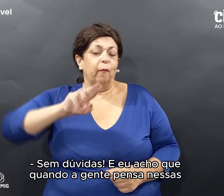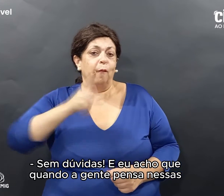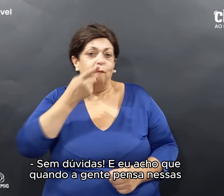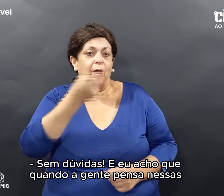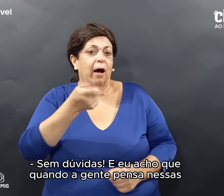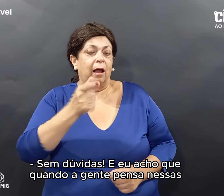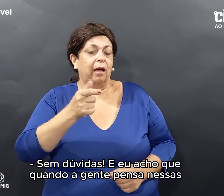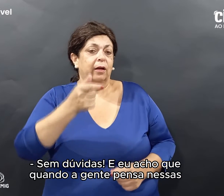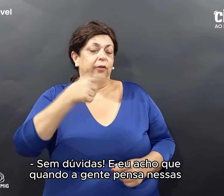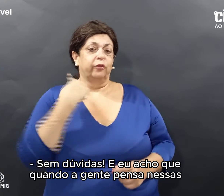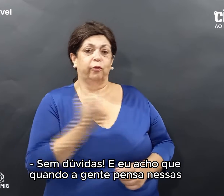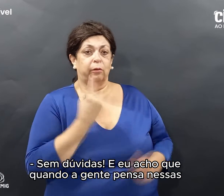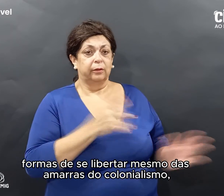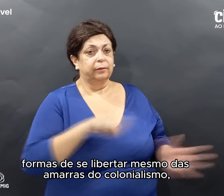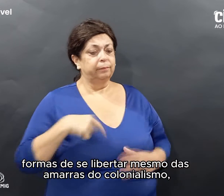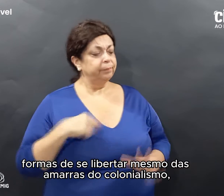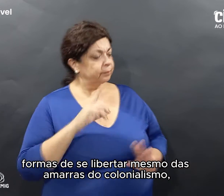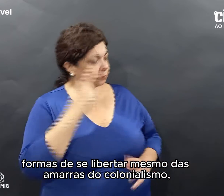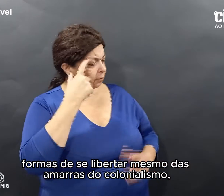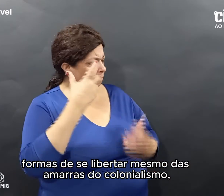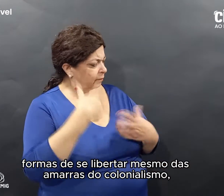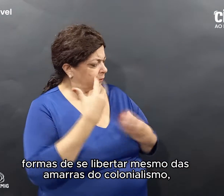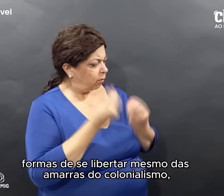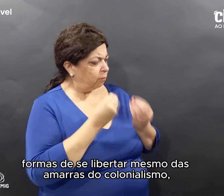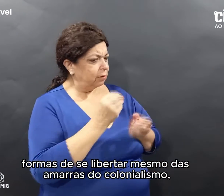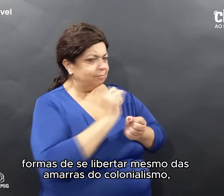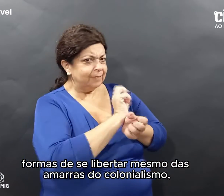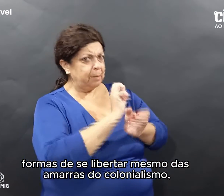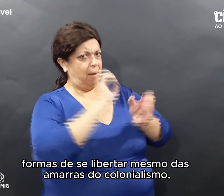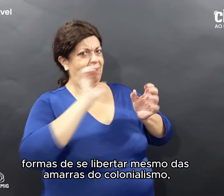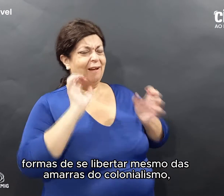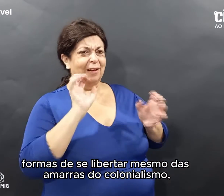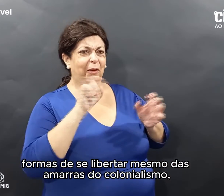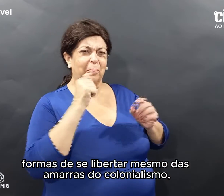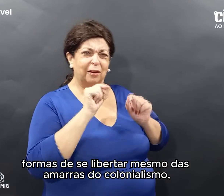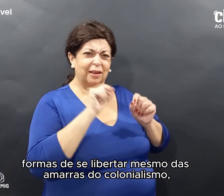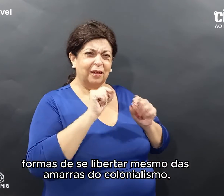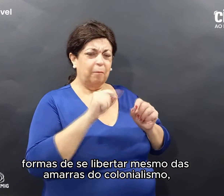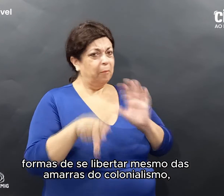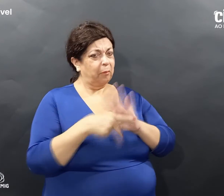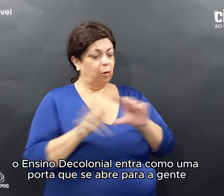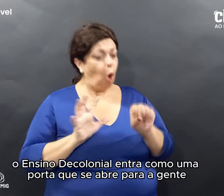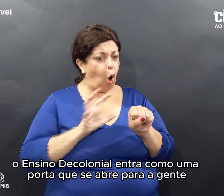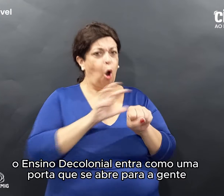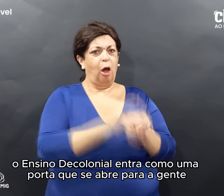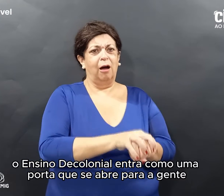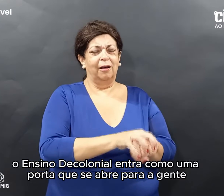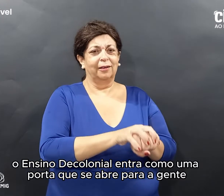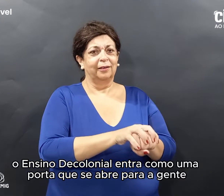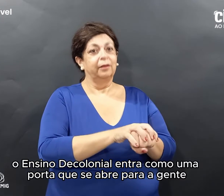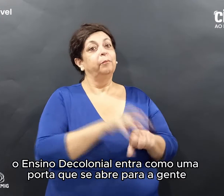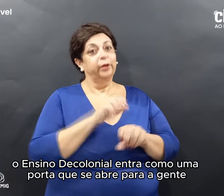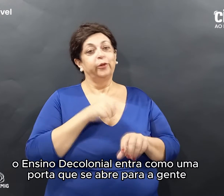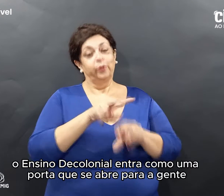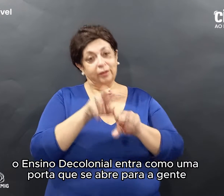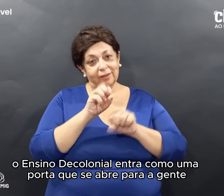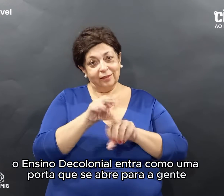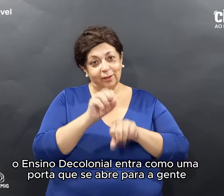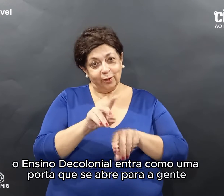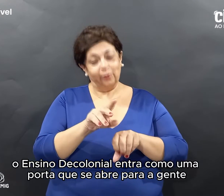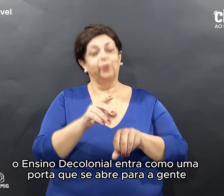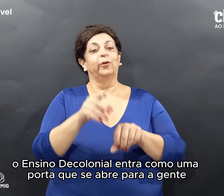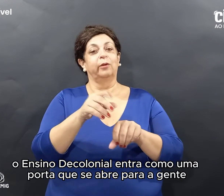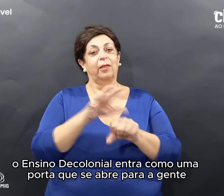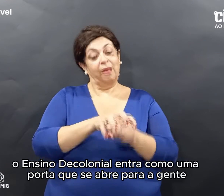eu acho que quando a gente pensa nessas formas de se libertar mesmo das amarras do colonialismo, o ensino decolonial ele entra como